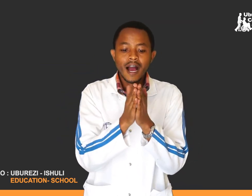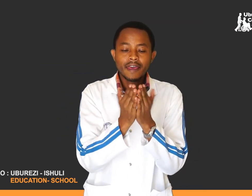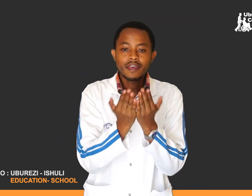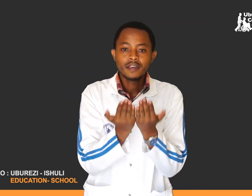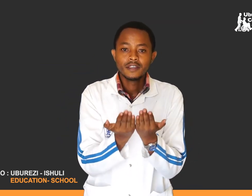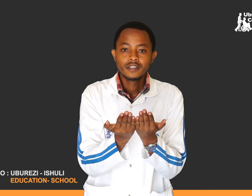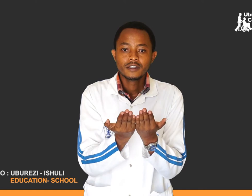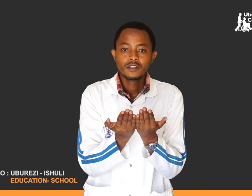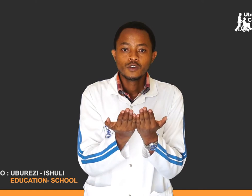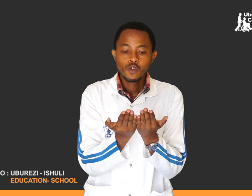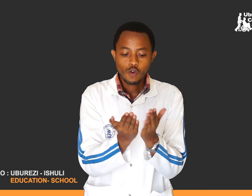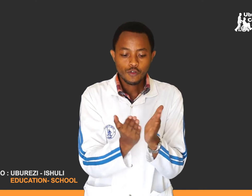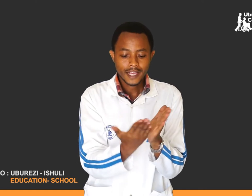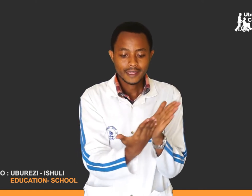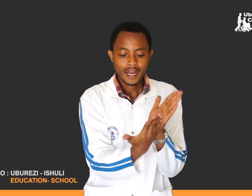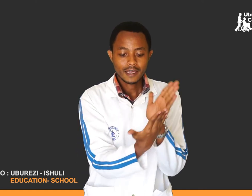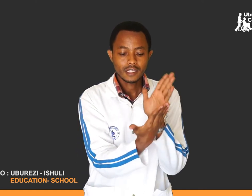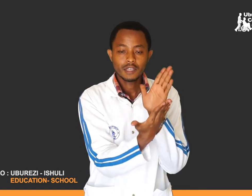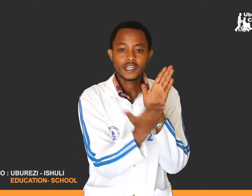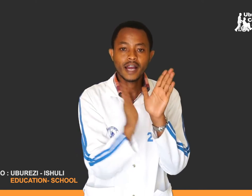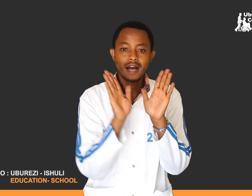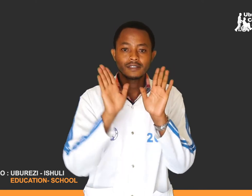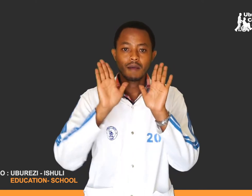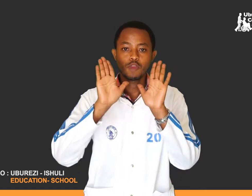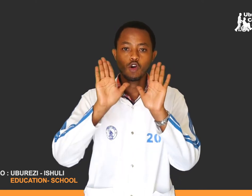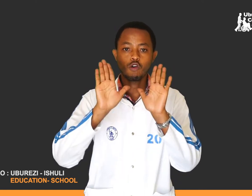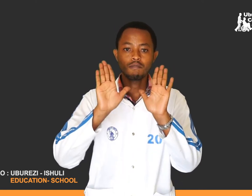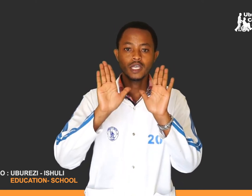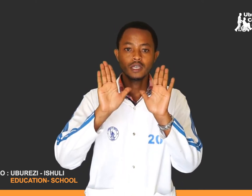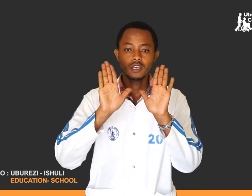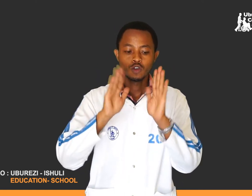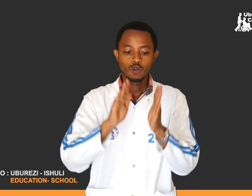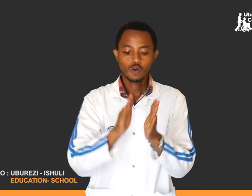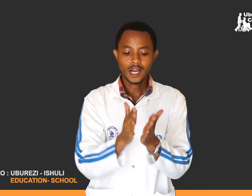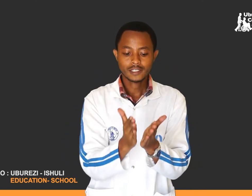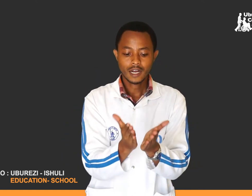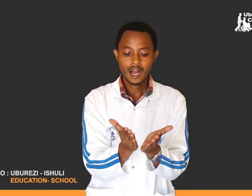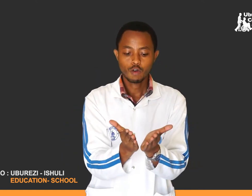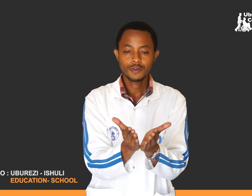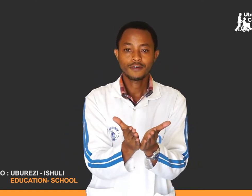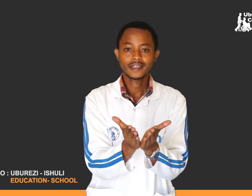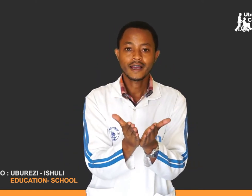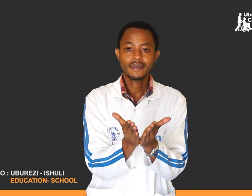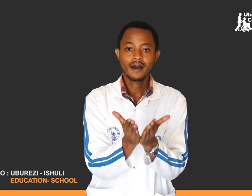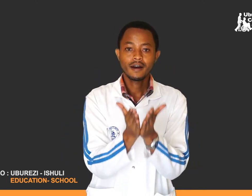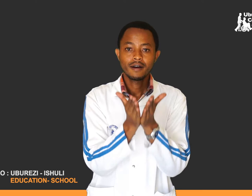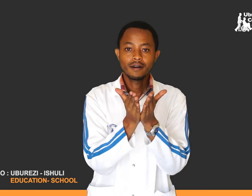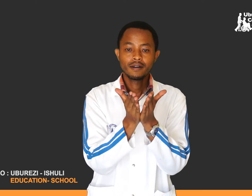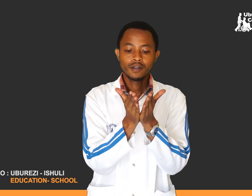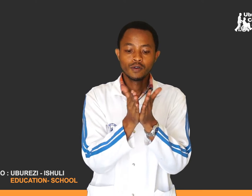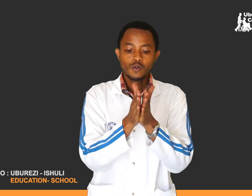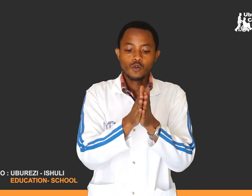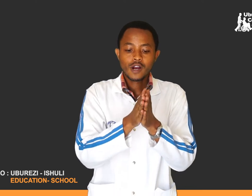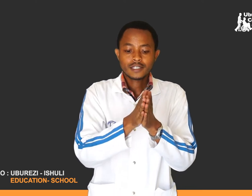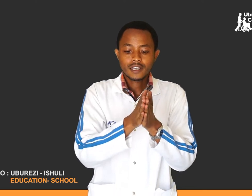ikaye, ufata ibiganza byombi ugasa nkaho ubifatanya ugasa